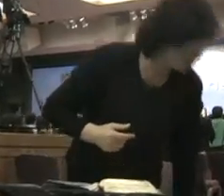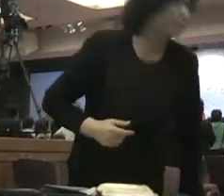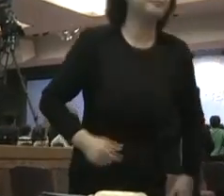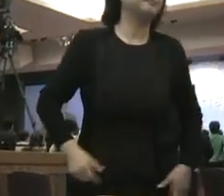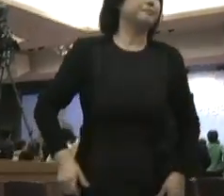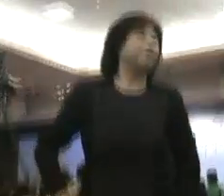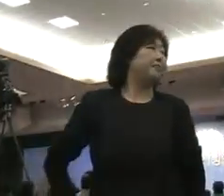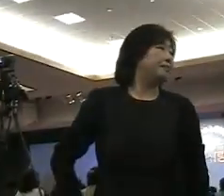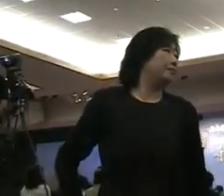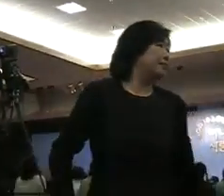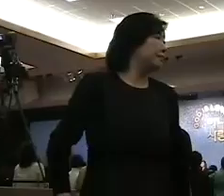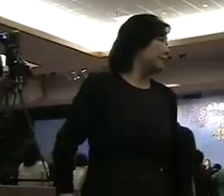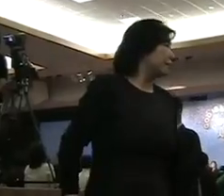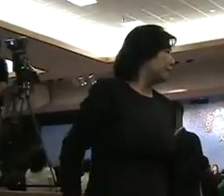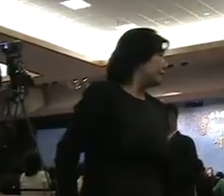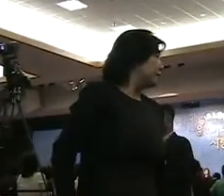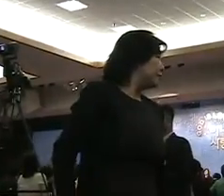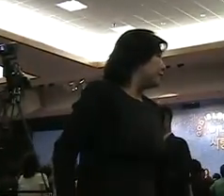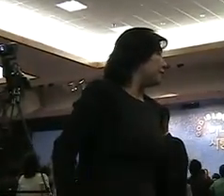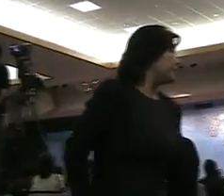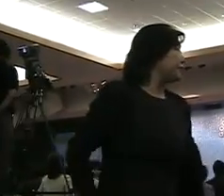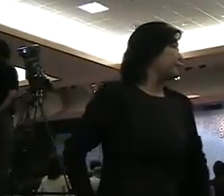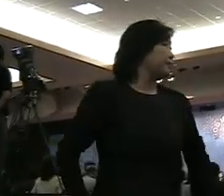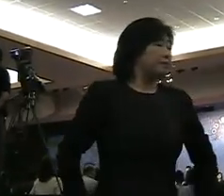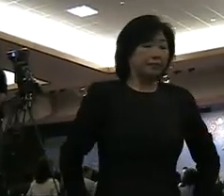찬양하심으로 주님께 예배를 올려드리겠습니다.